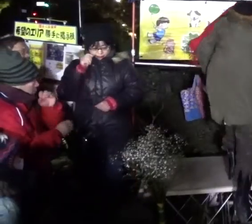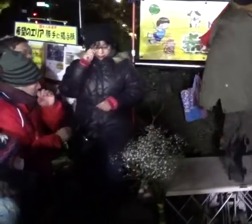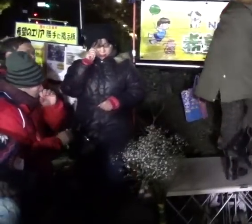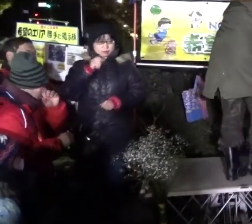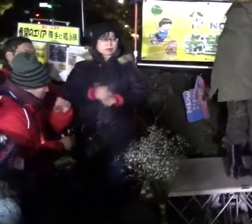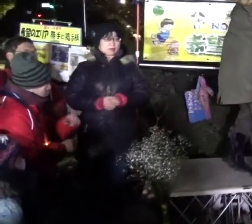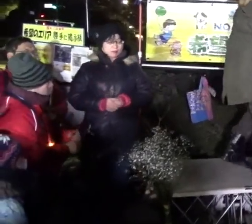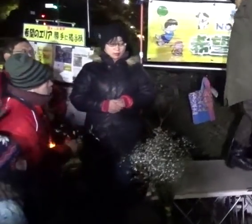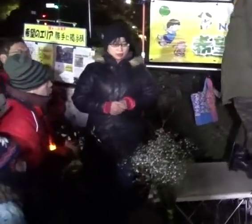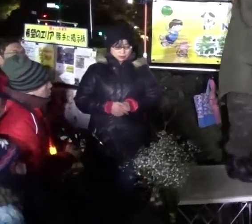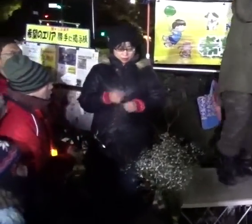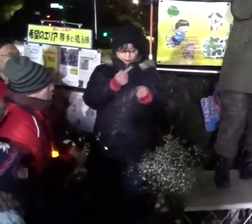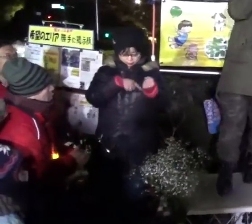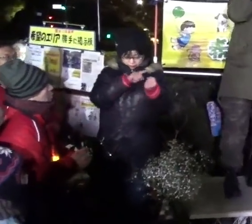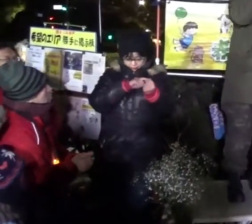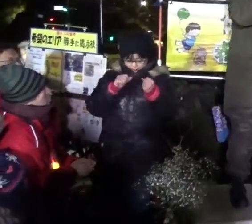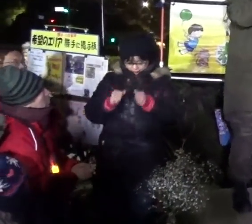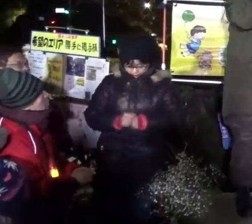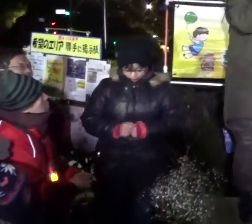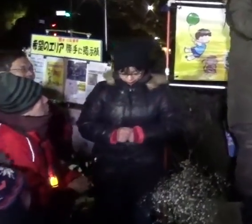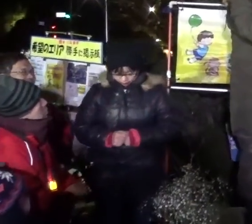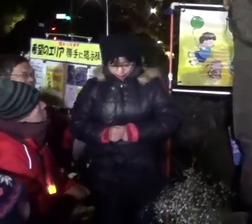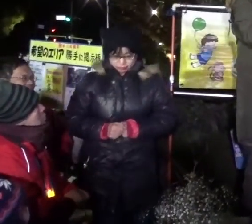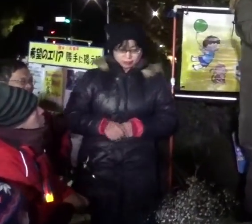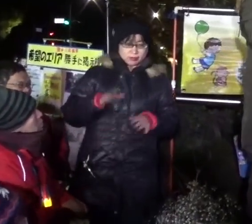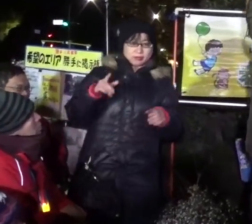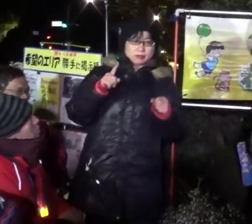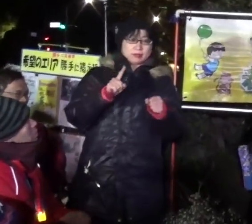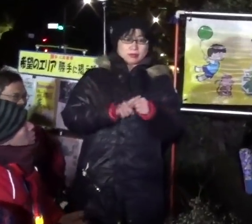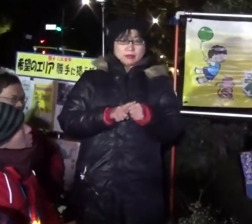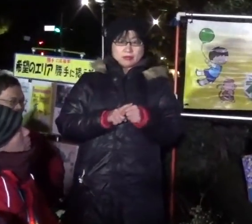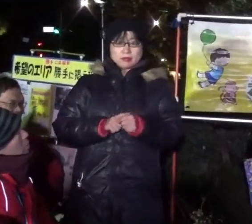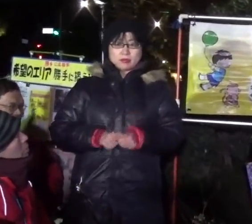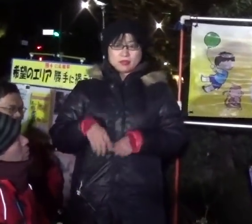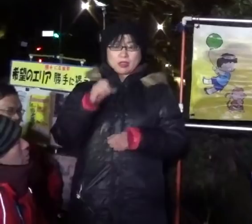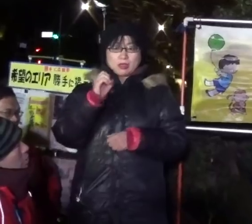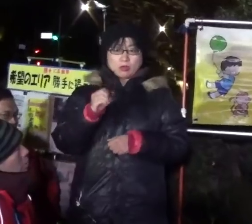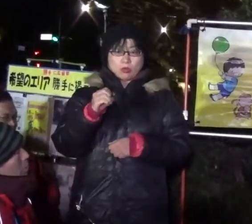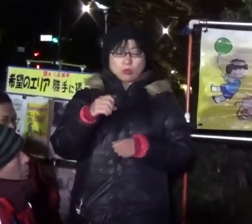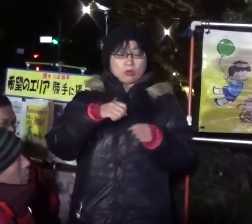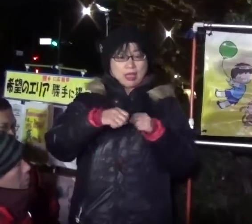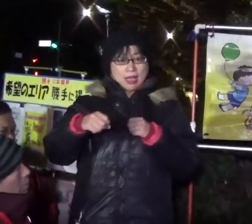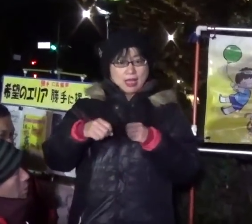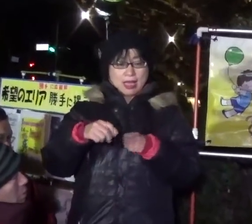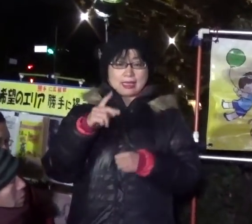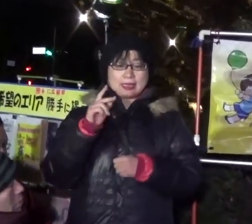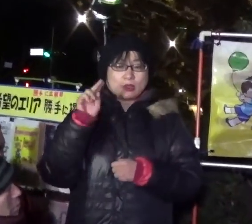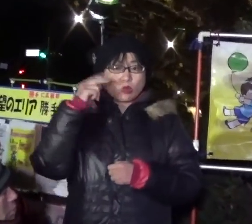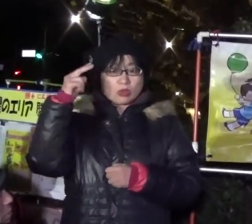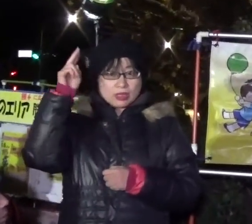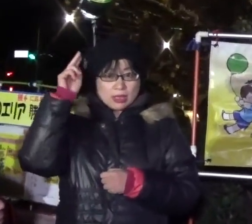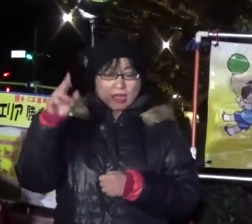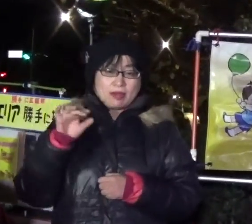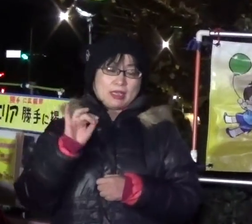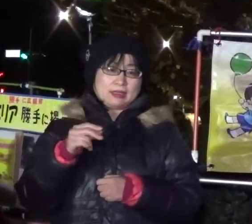い、どうもお疲れ様です。ありがとうございます。今年尾長知事が亡くなったんですけども、それを見てね、別